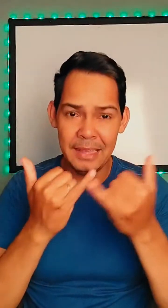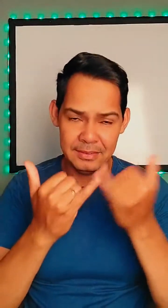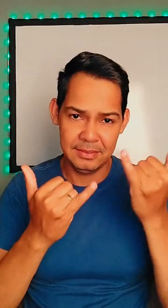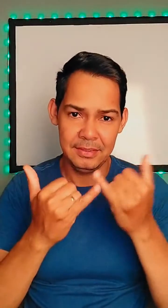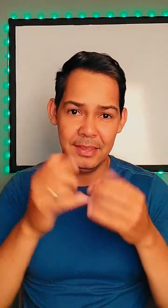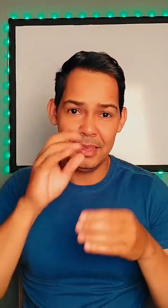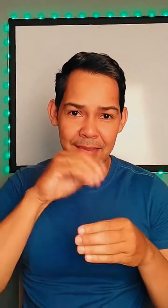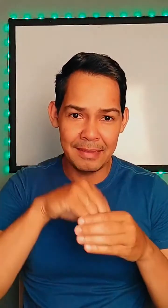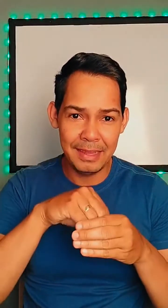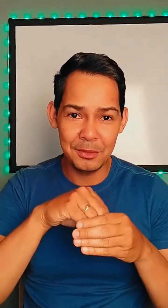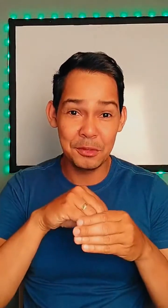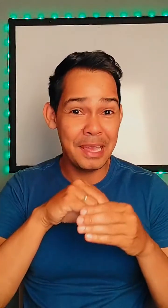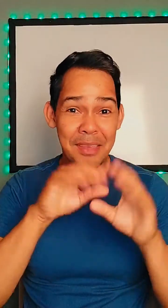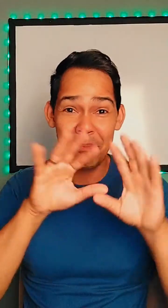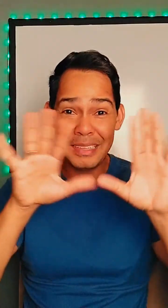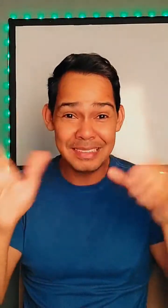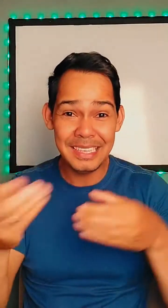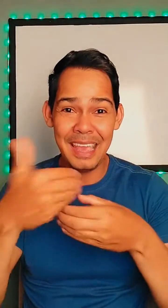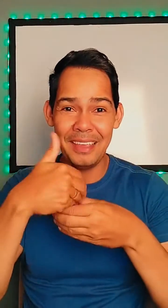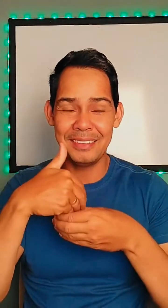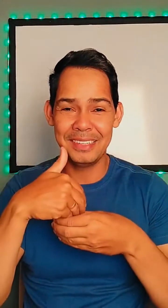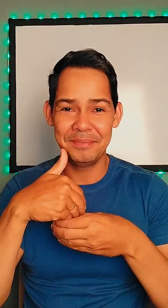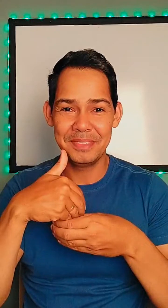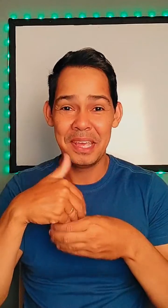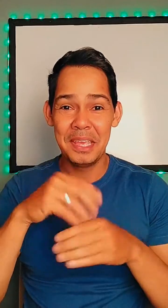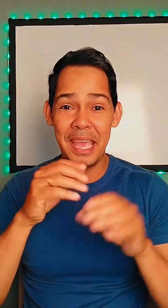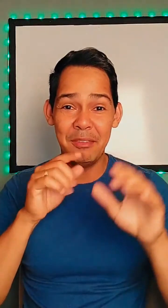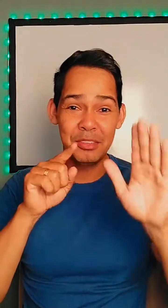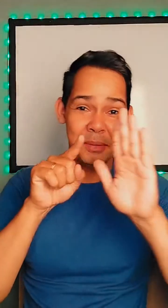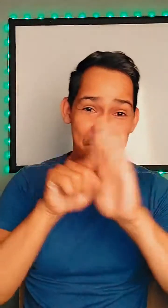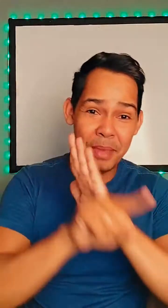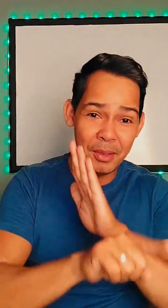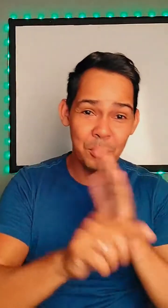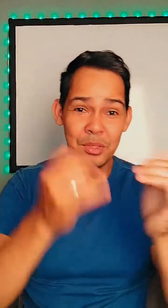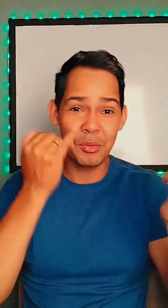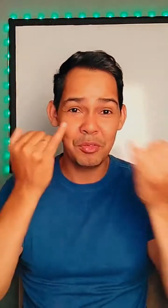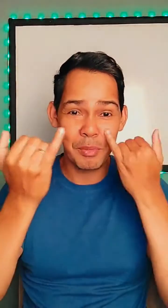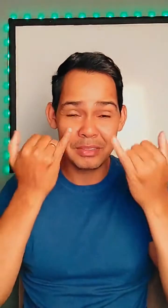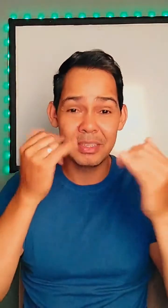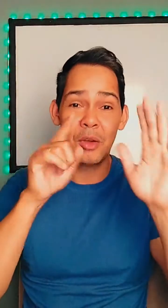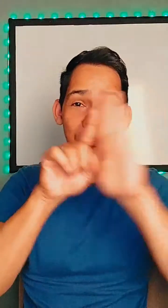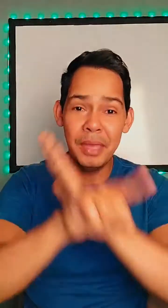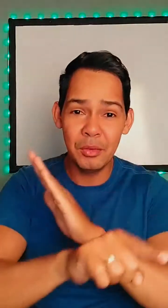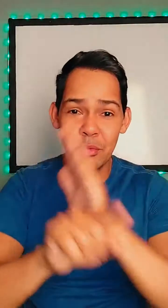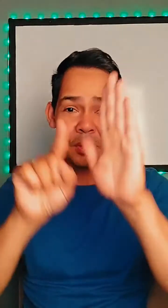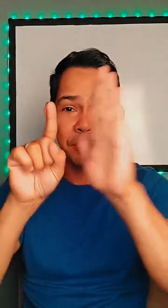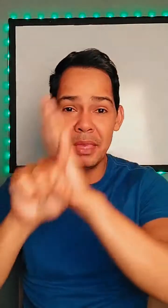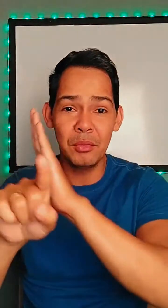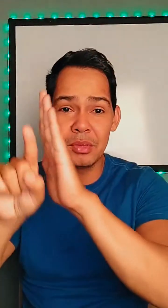Parece que quem está dentro não quer que mais ninguém entre. E aí você pergunta uma informação, pergunta,